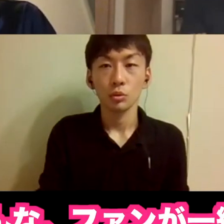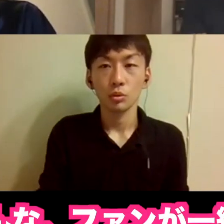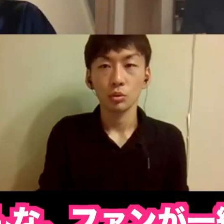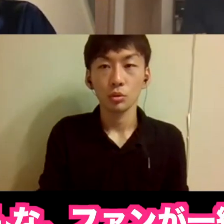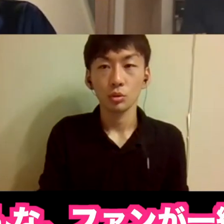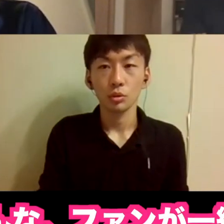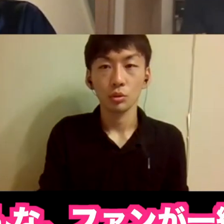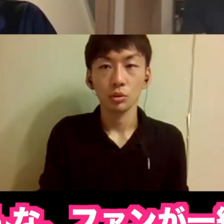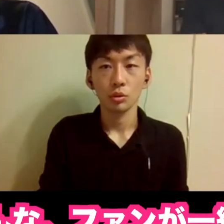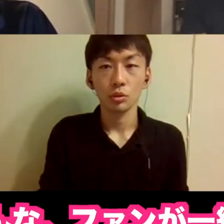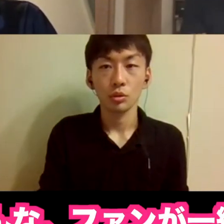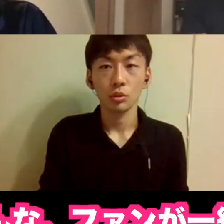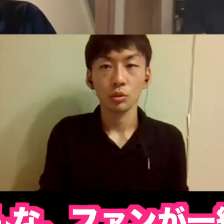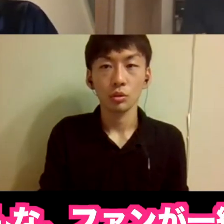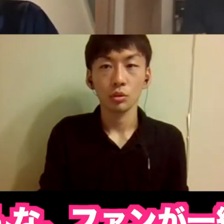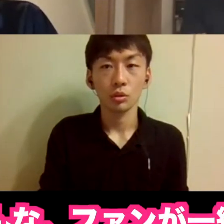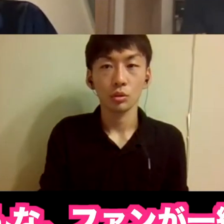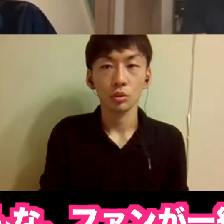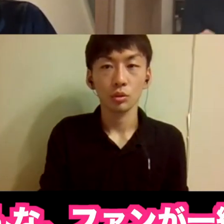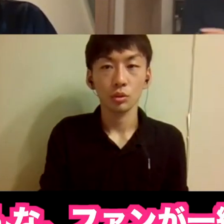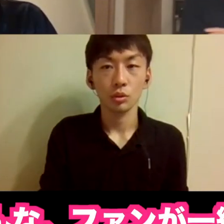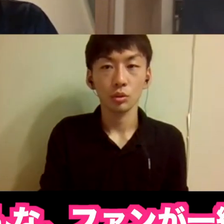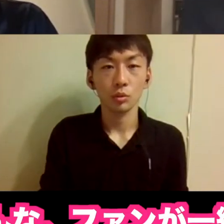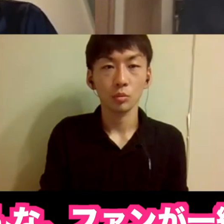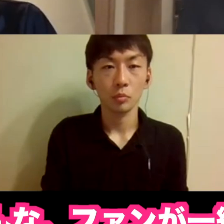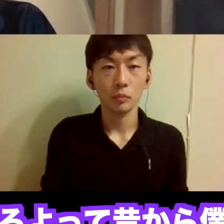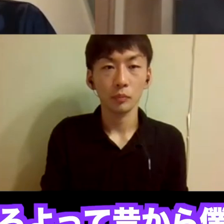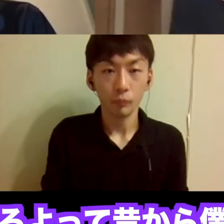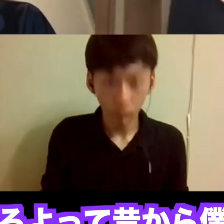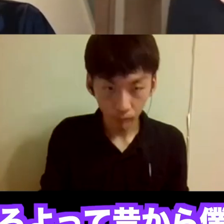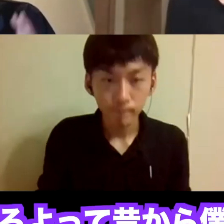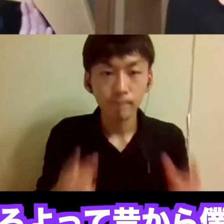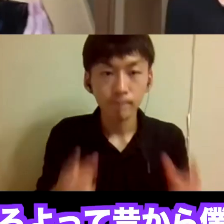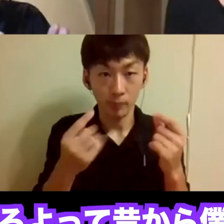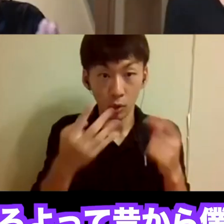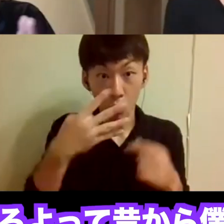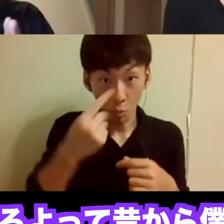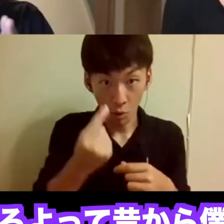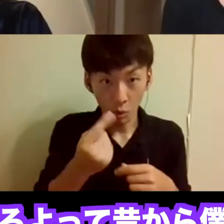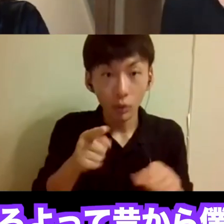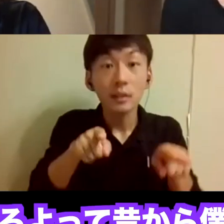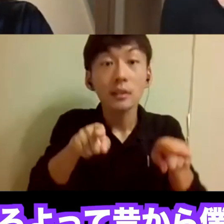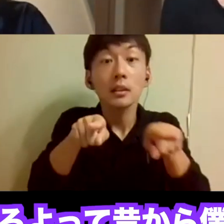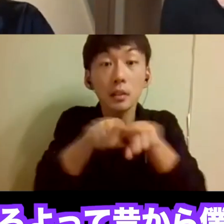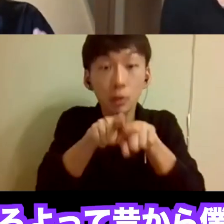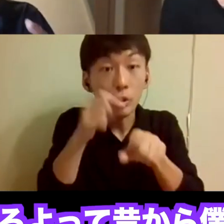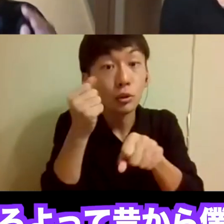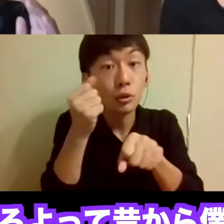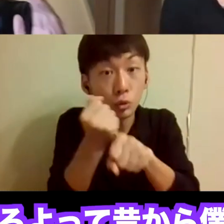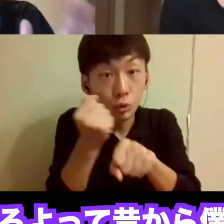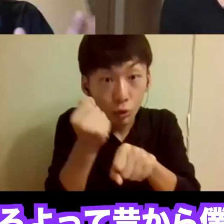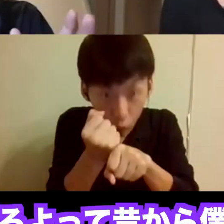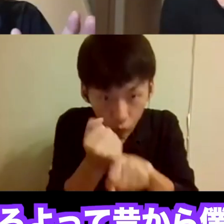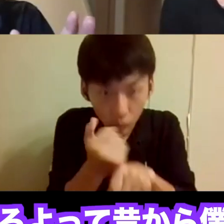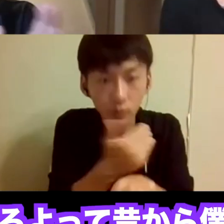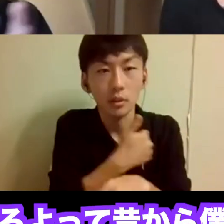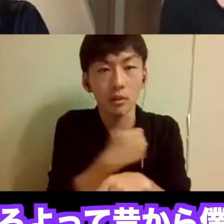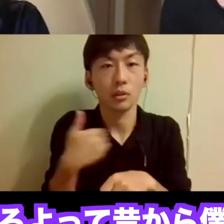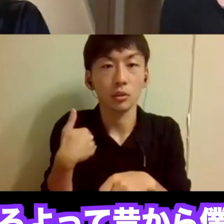パンが一緒に考えていきますよ一緒に作るよって昔から僕たちはトークンの前からみんなでつくろう鎌倉in